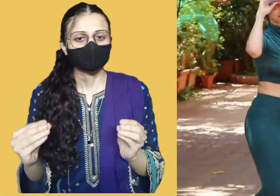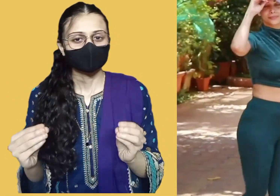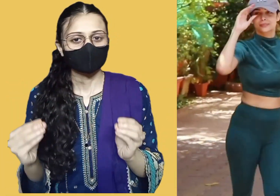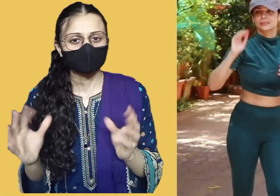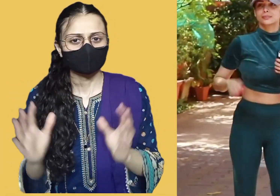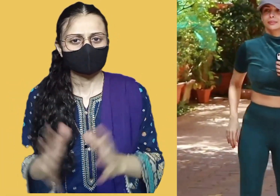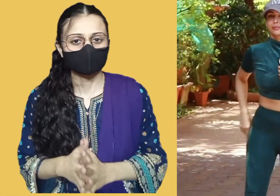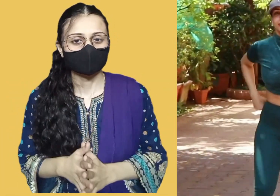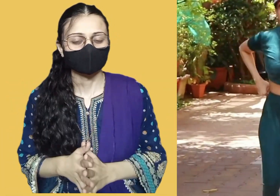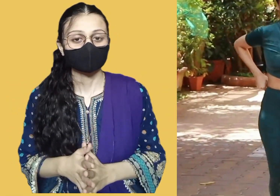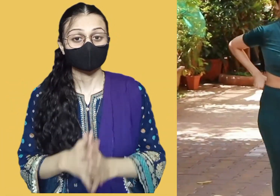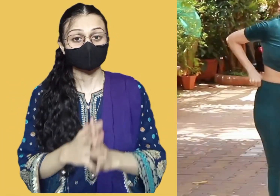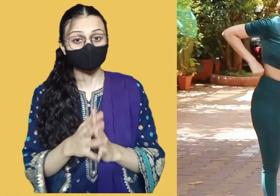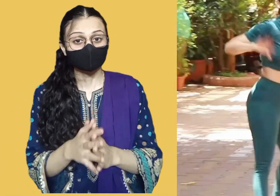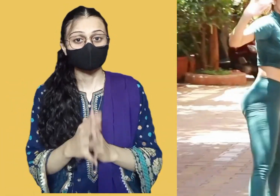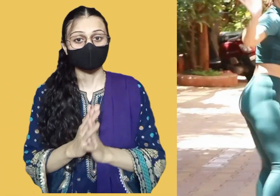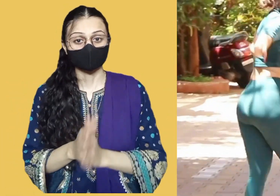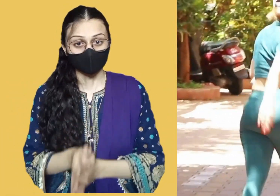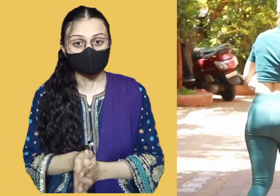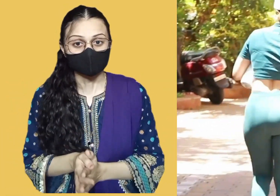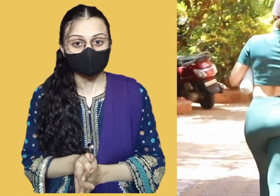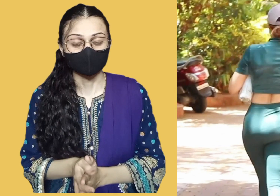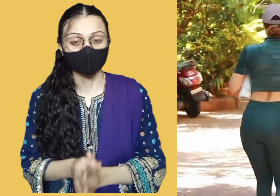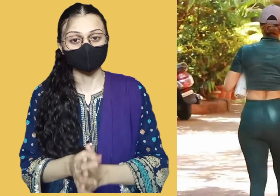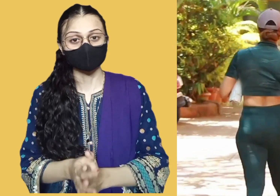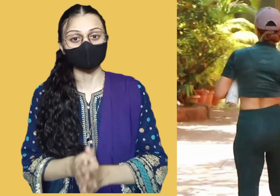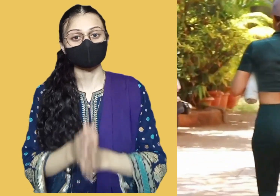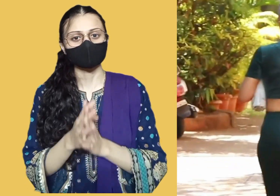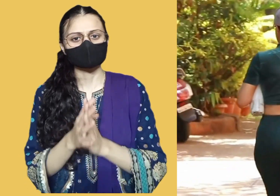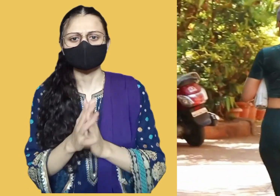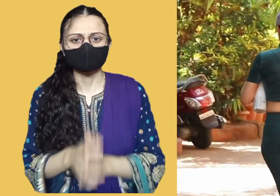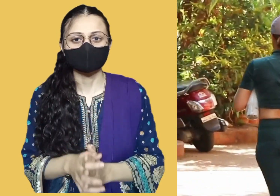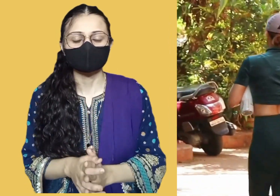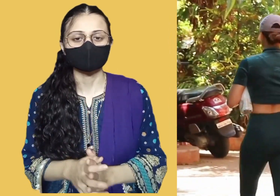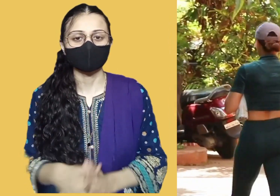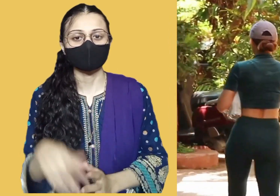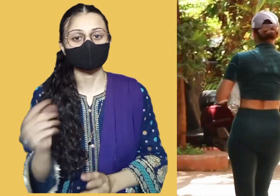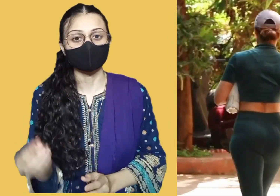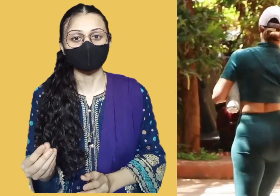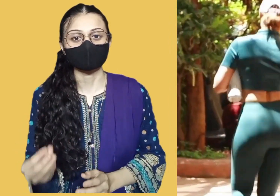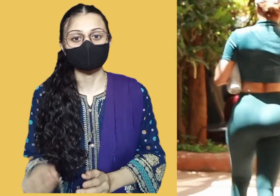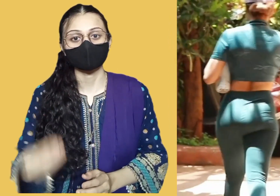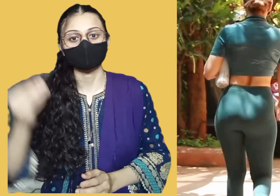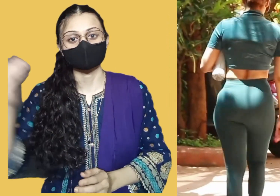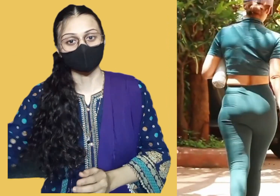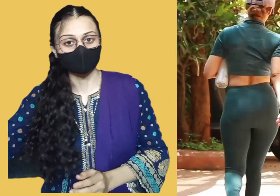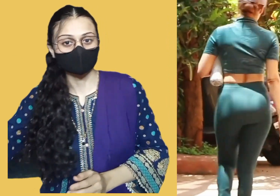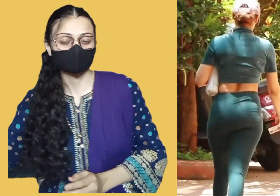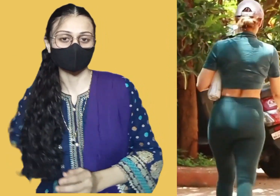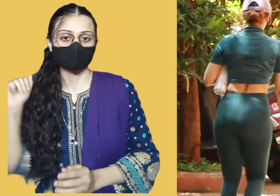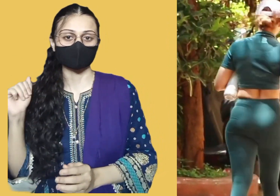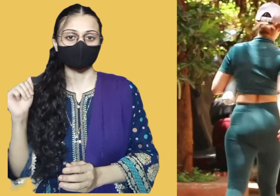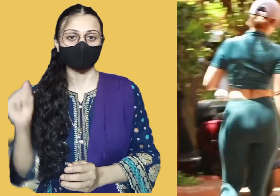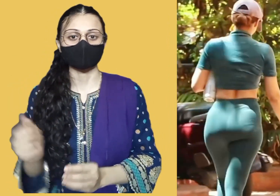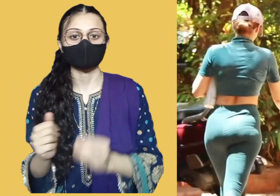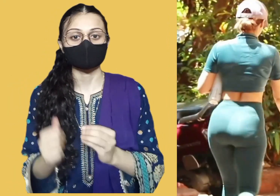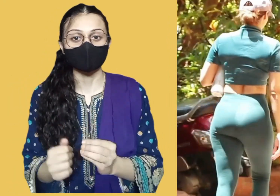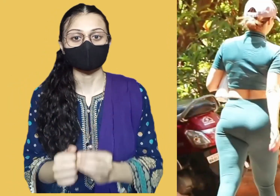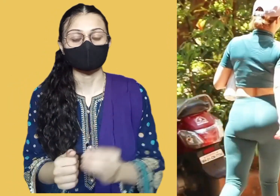क्या आपने कभी सोचा है कि ये जो पेपराजीज हैं, ये इनको कैसे पता लग जाते हैं कि ये एक्टर जो है वो यहाँ जगह पर आया है, या ये एक्टर जो है